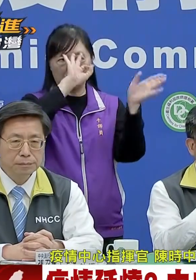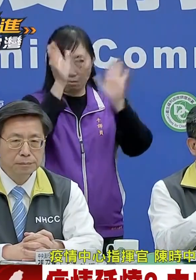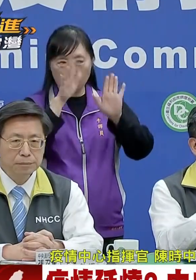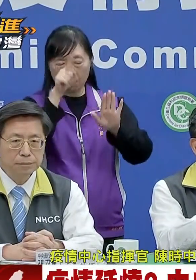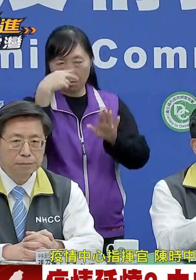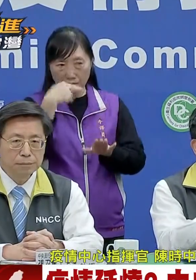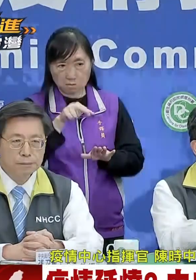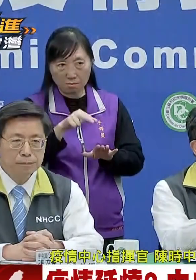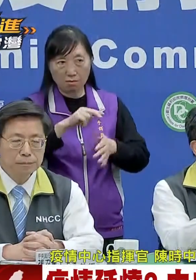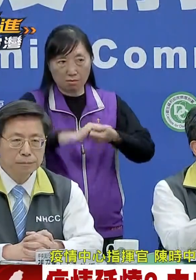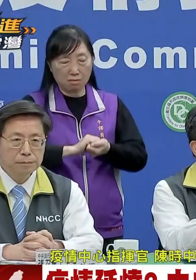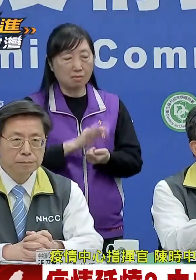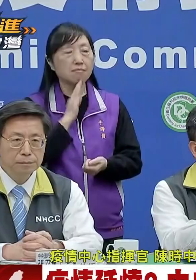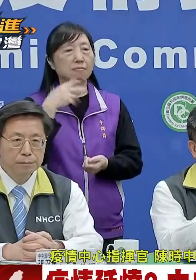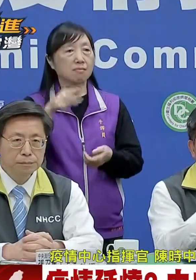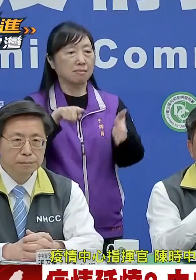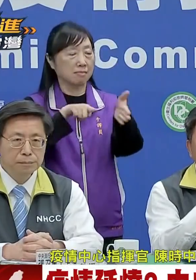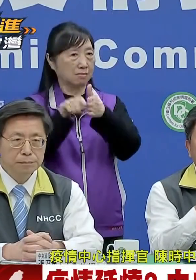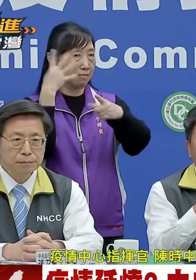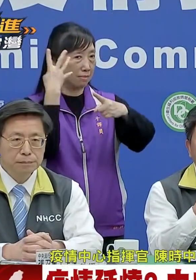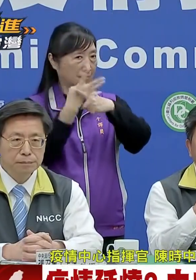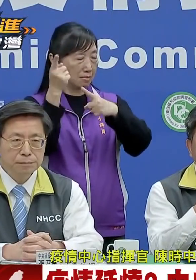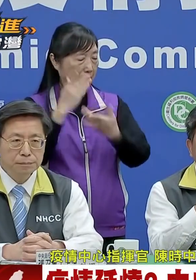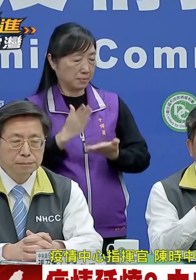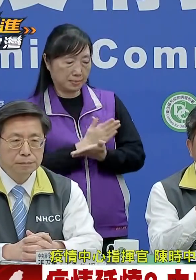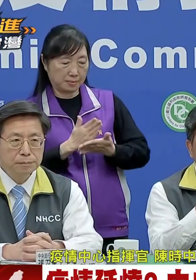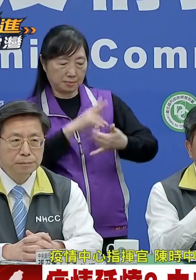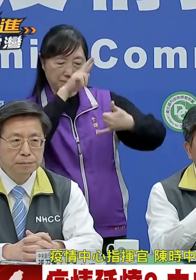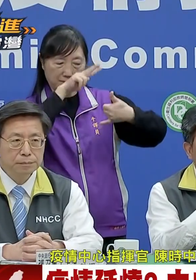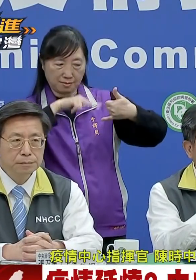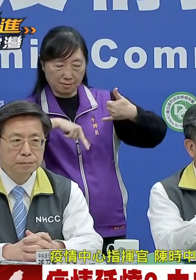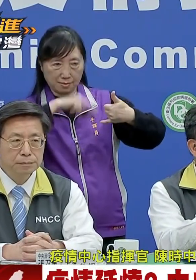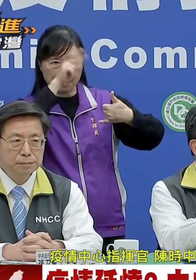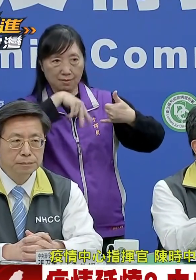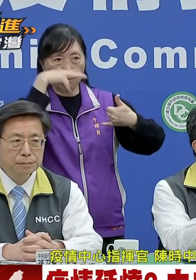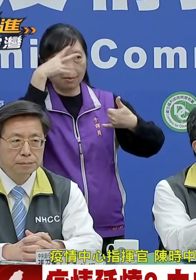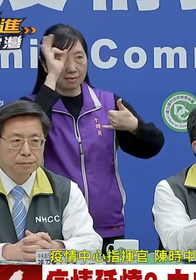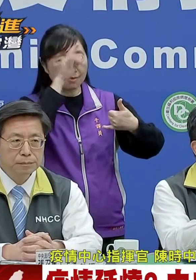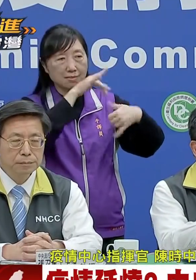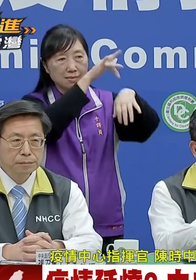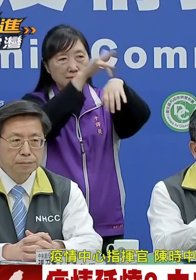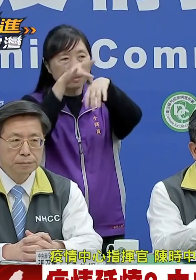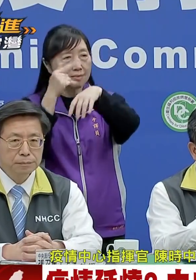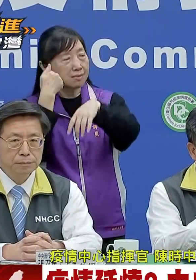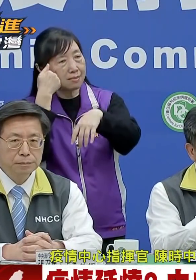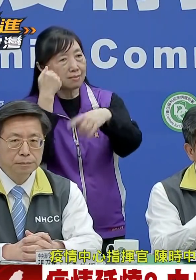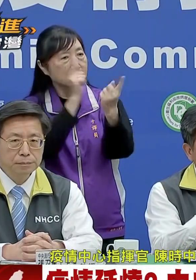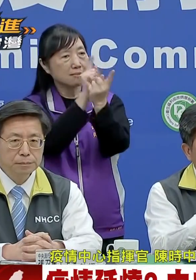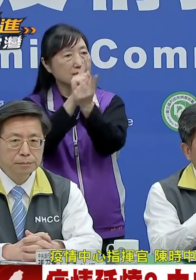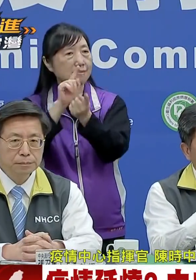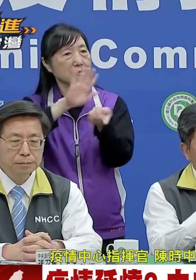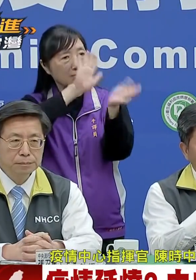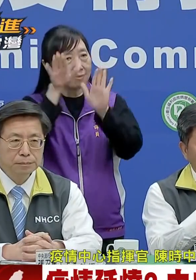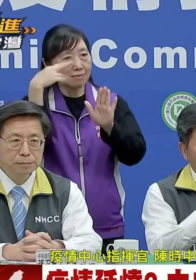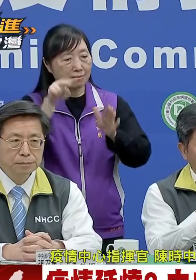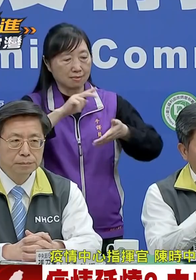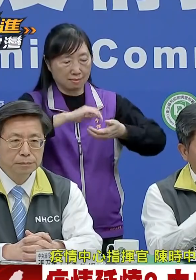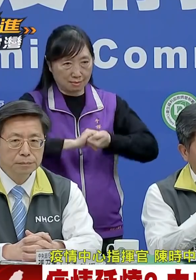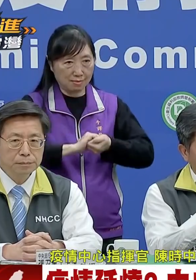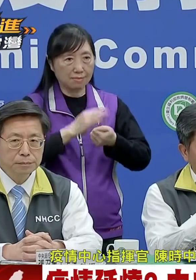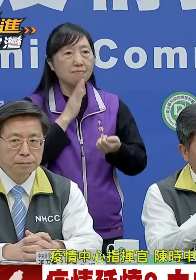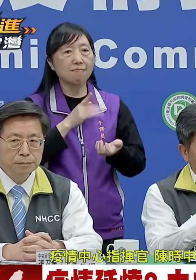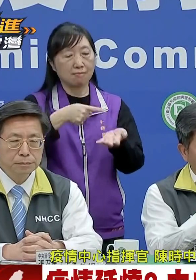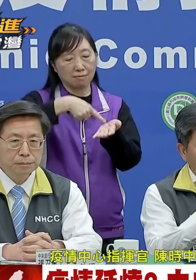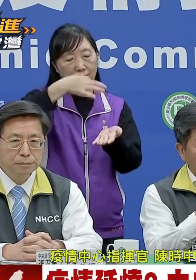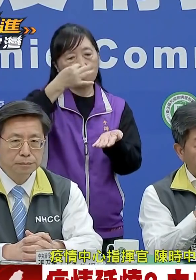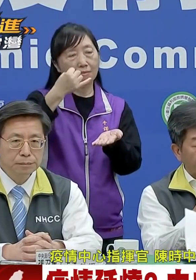还有最主要是专业的一个判定，好，接触的他的接触史，好，那各种的情况，好，具体来就是